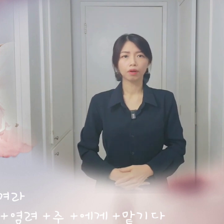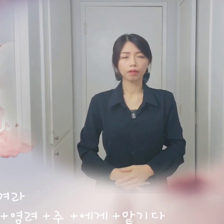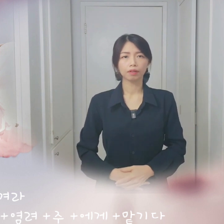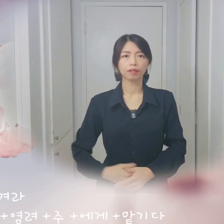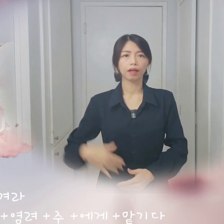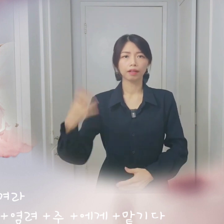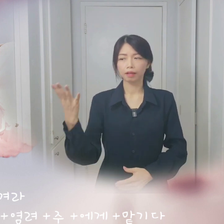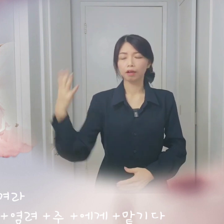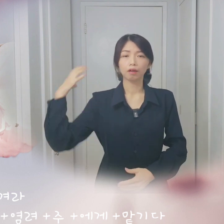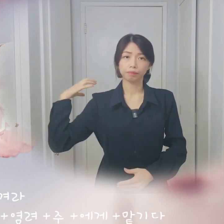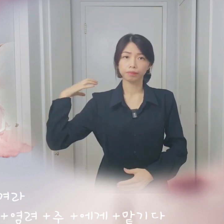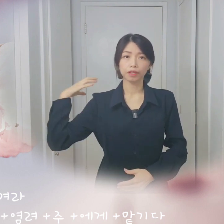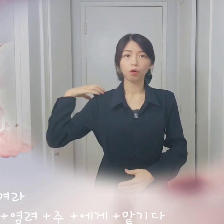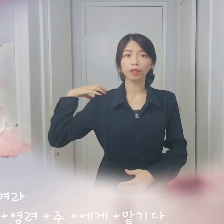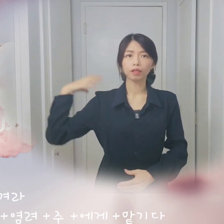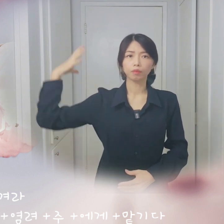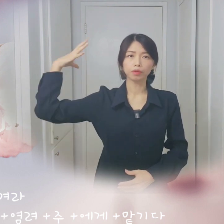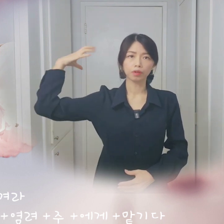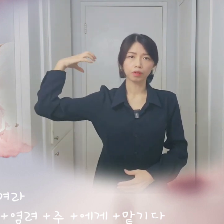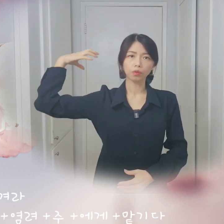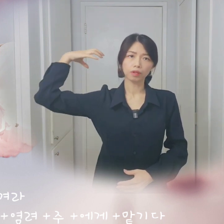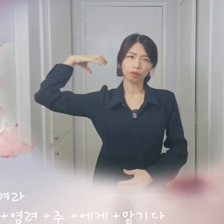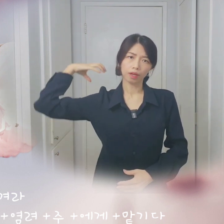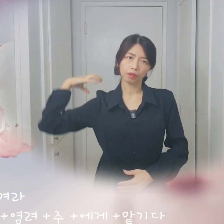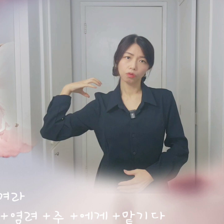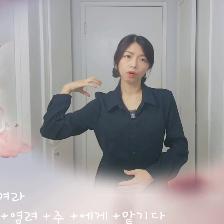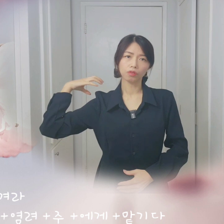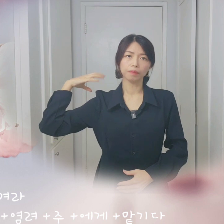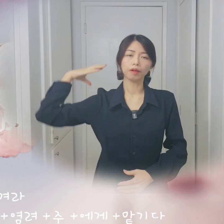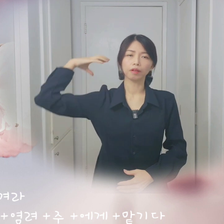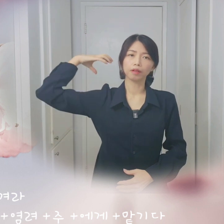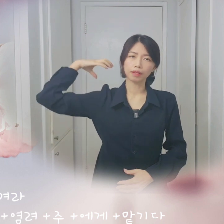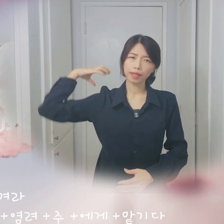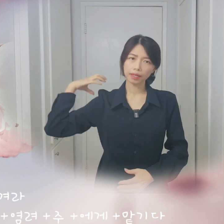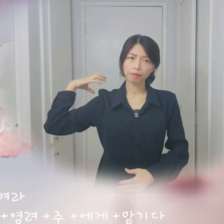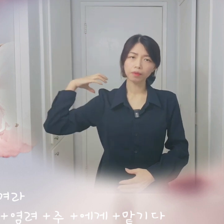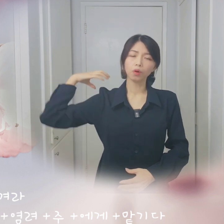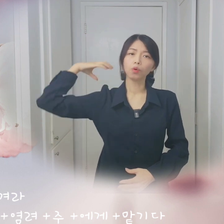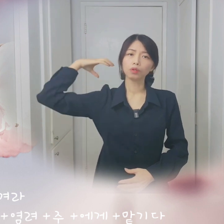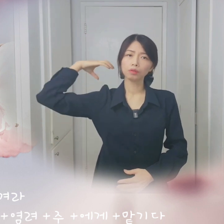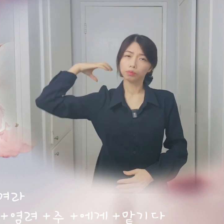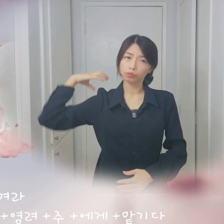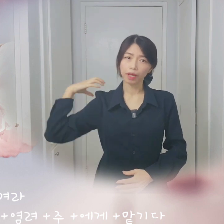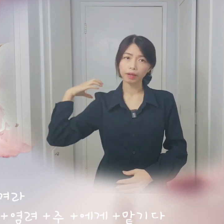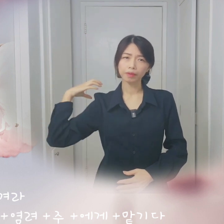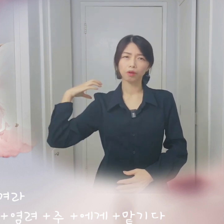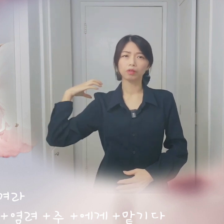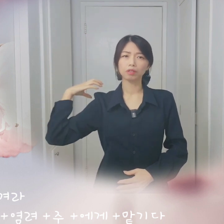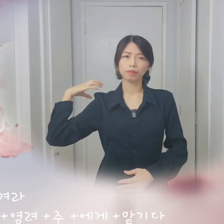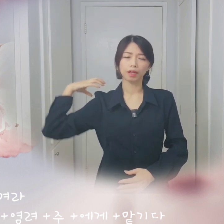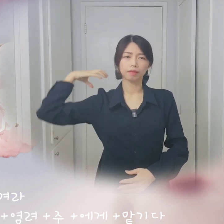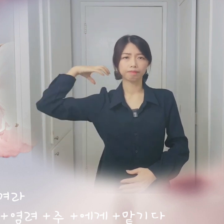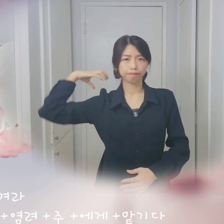한 뜻의 소원은 일단 이 어깨에 있는 부분을 손을 이렇게 눌러주시면 책임 혹은 부담